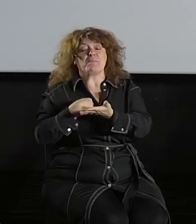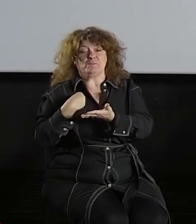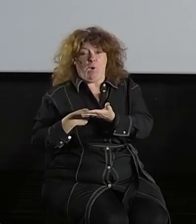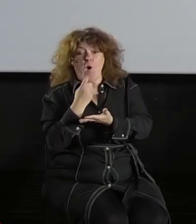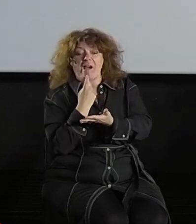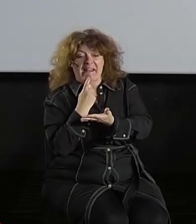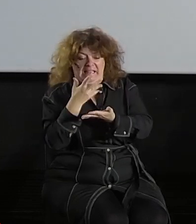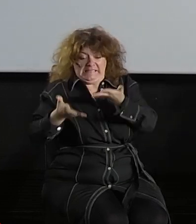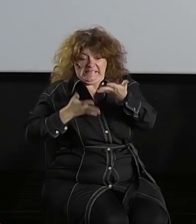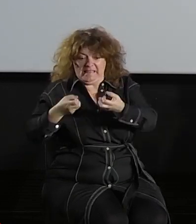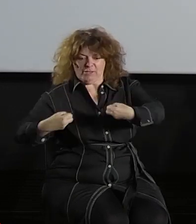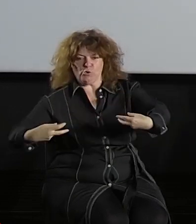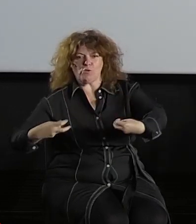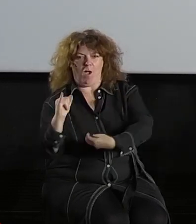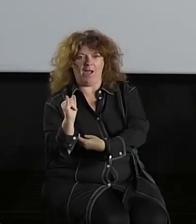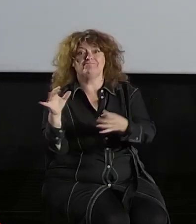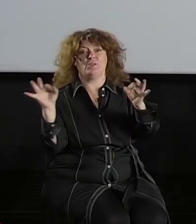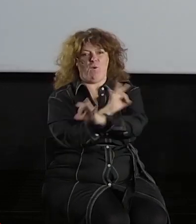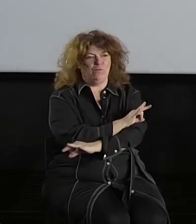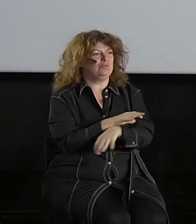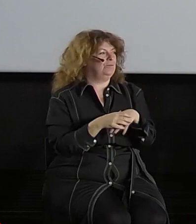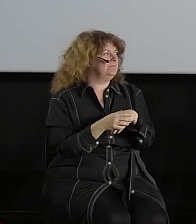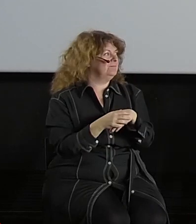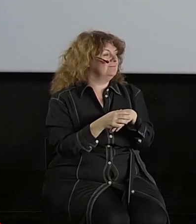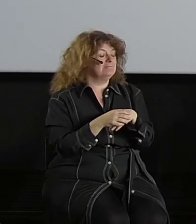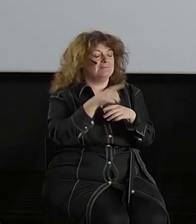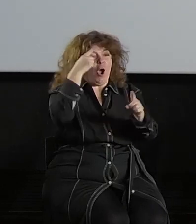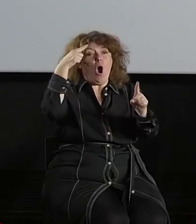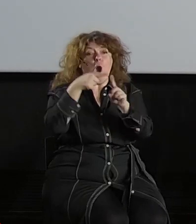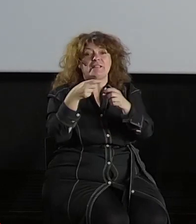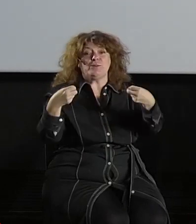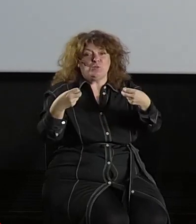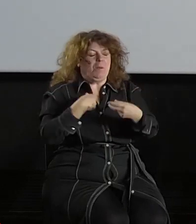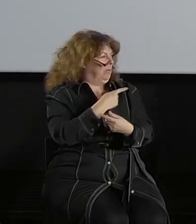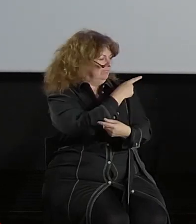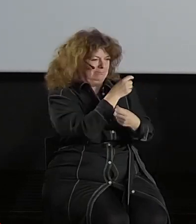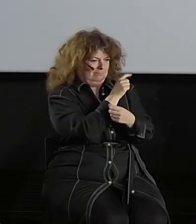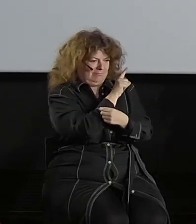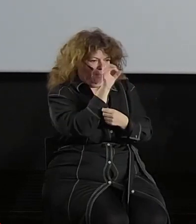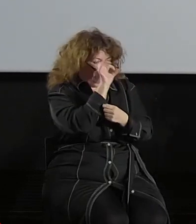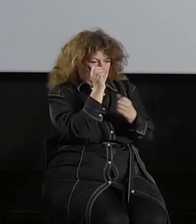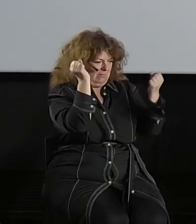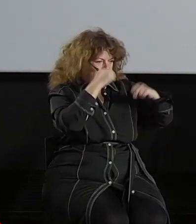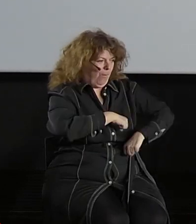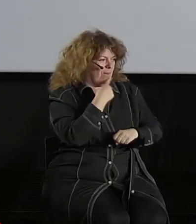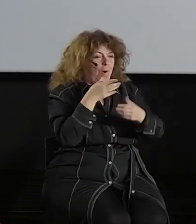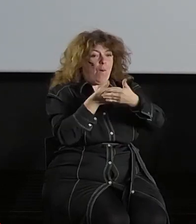confusión ahí y y la intención era hacerlo pero Estoy totalmente de acuerdo ha esa Barrera que sigue y que